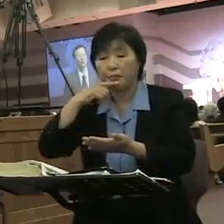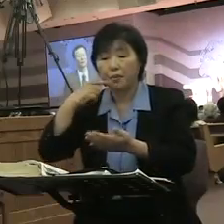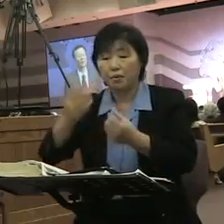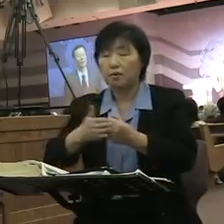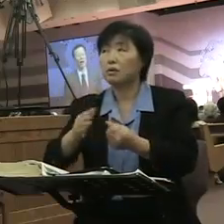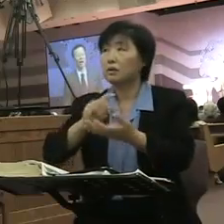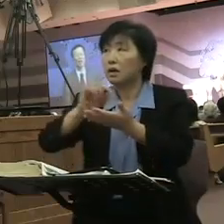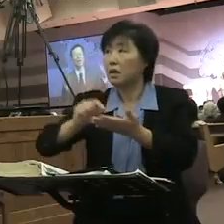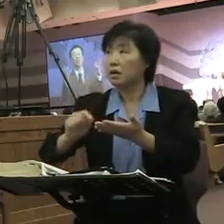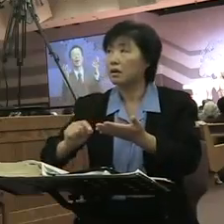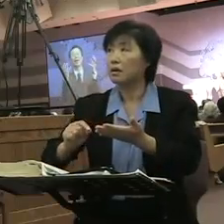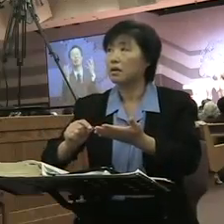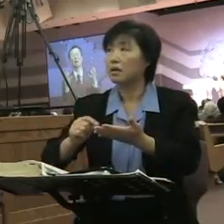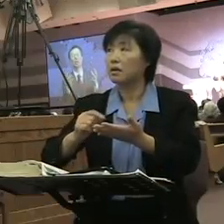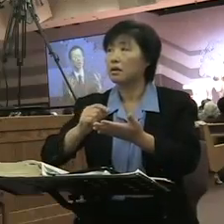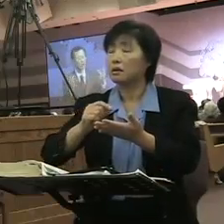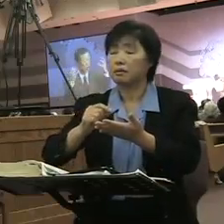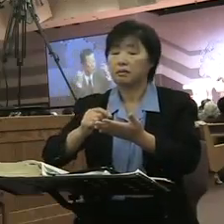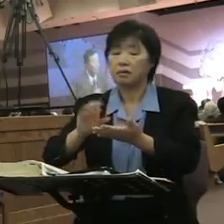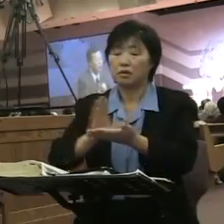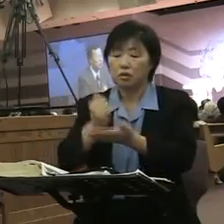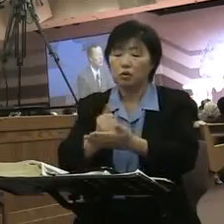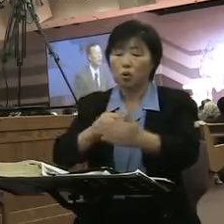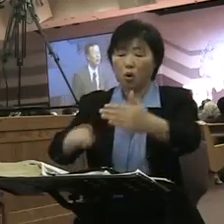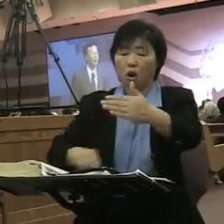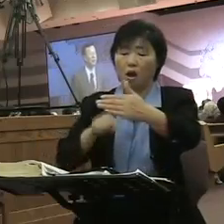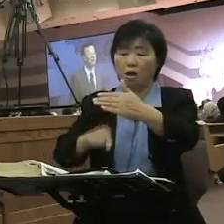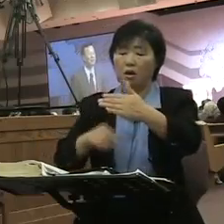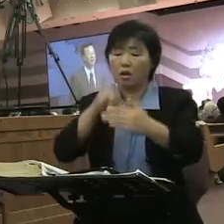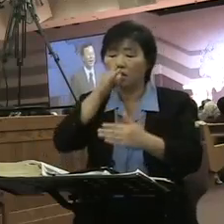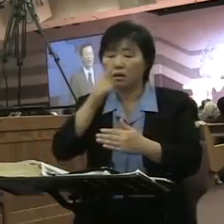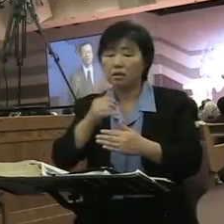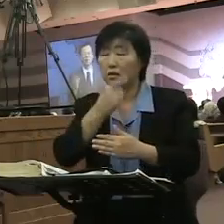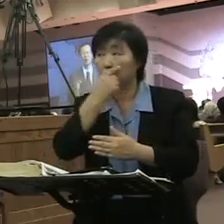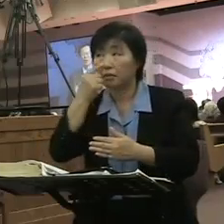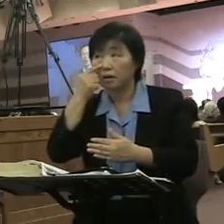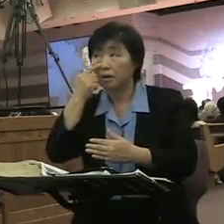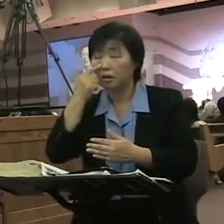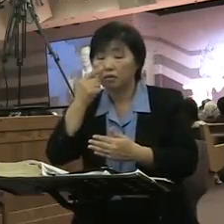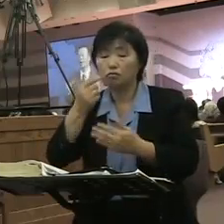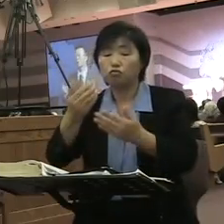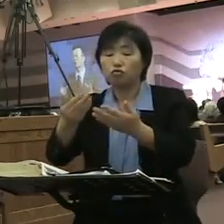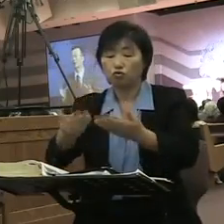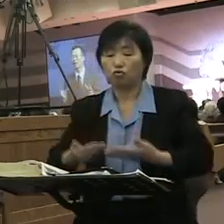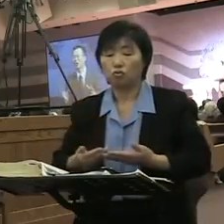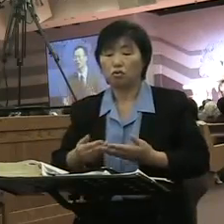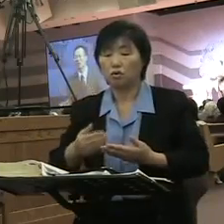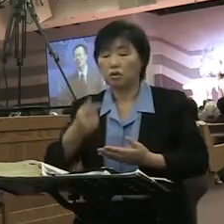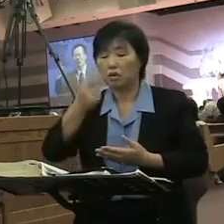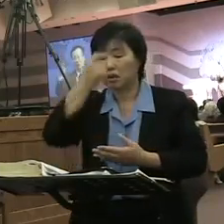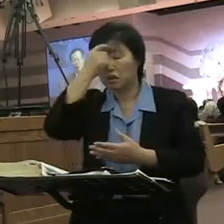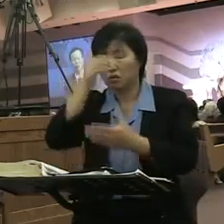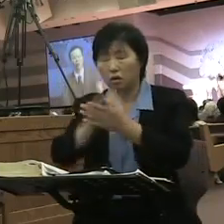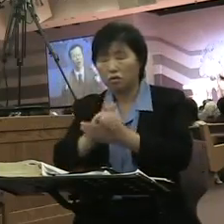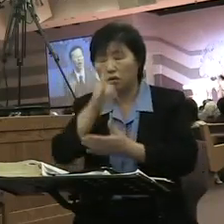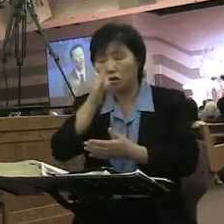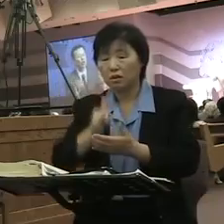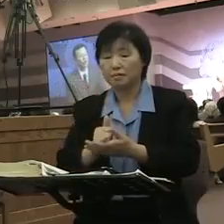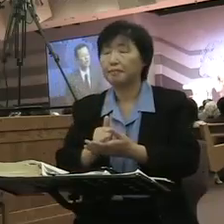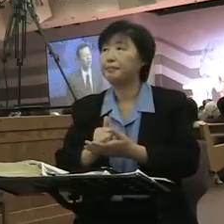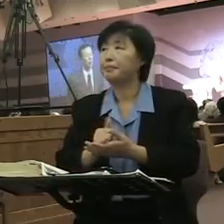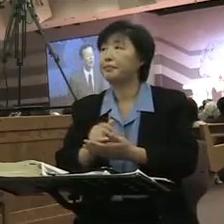여권, 내가 그리스도 안에 있다는 것을 증명해 주는 여권, 내가 그리스도 안에서 이제 기도할 수 있다는 것을